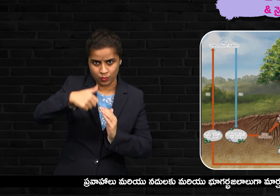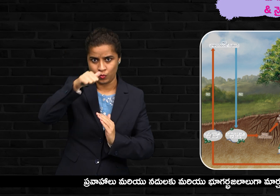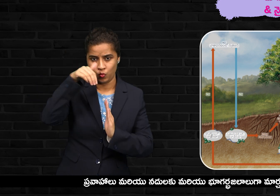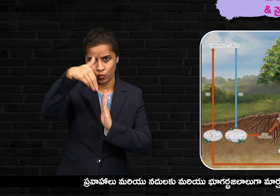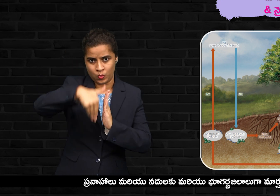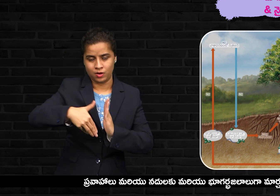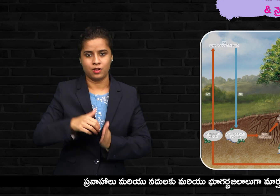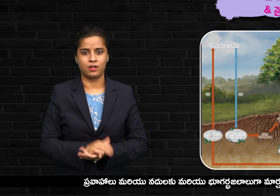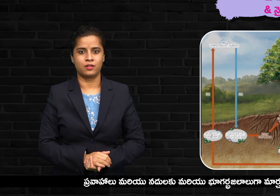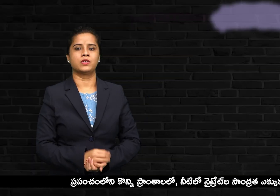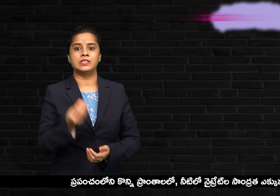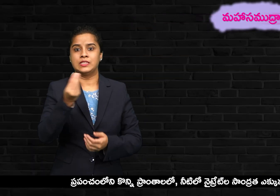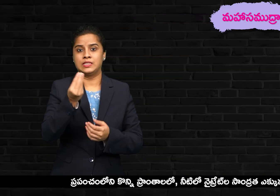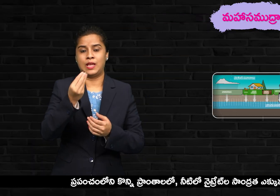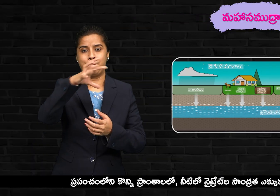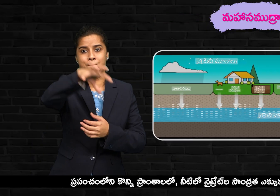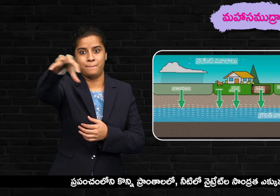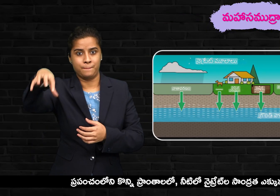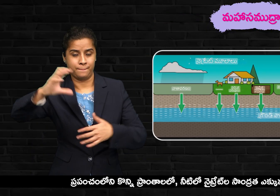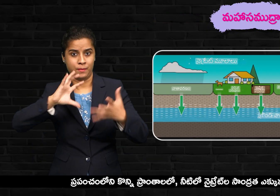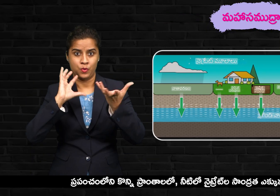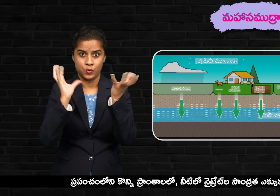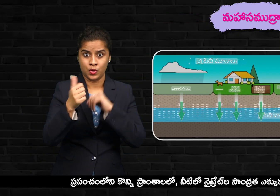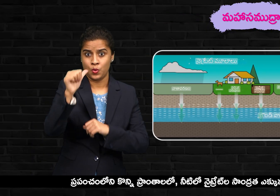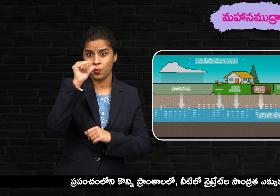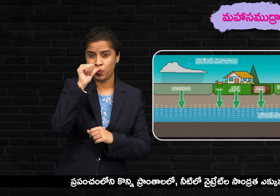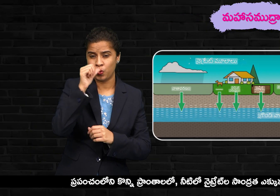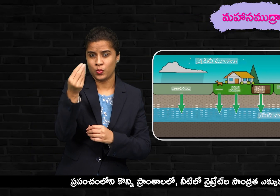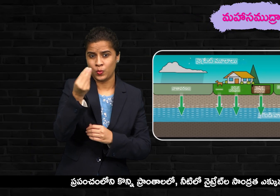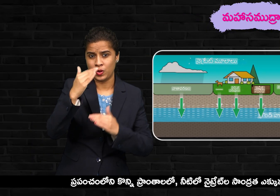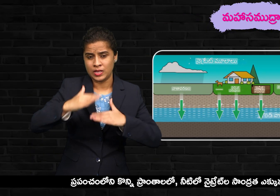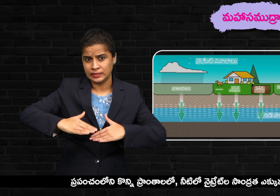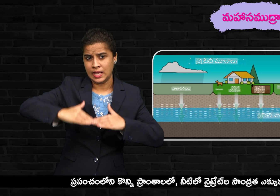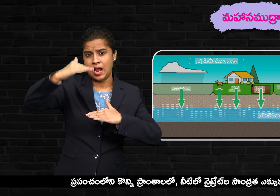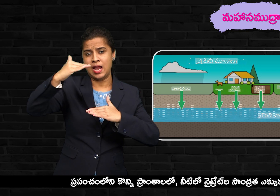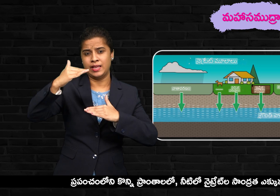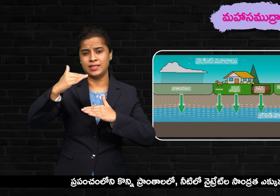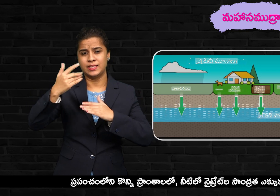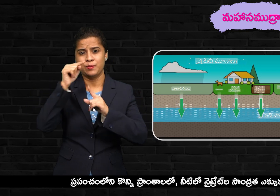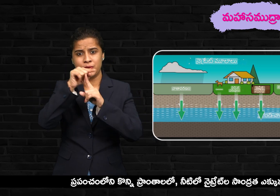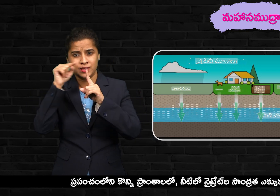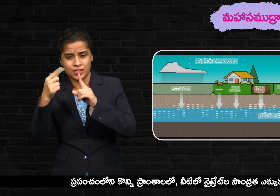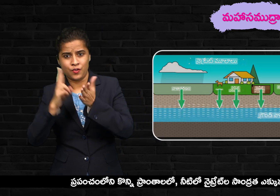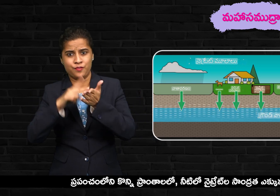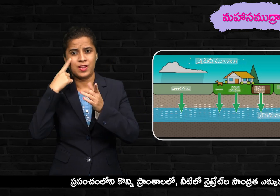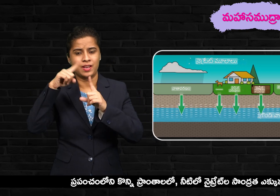మార్చబడతాయి. ప్రపంచంలోని కొన్ని ప్రాంతాలలో నీటిలో నైట్రేట్ల సాంద్రత ఎక్కువగా ఉంటుంది.